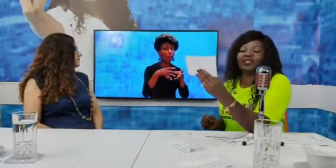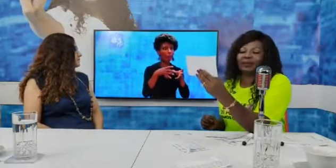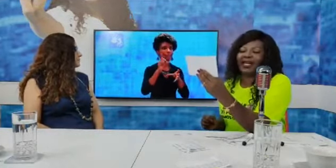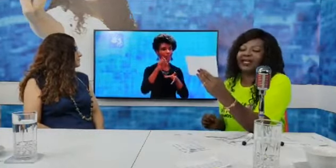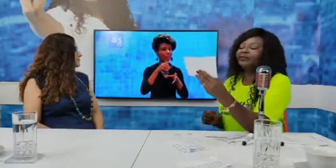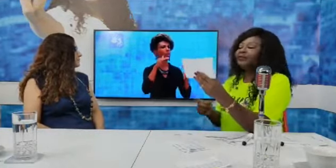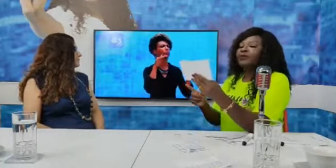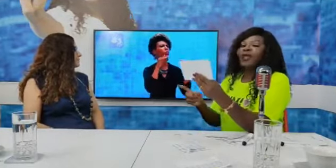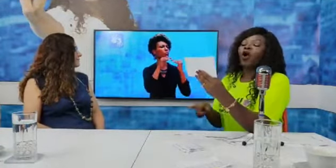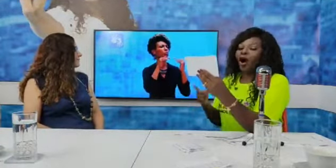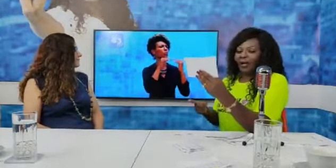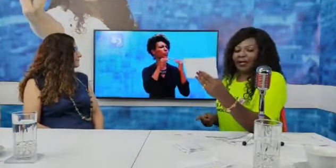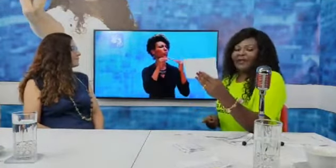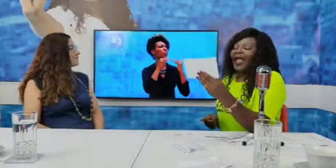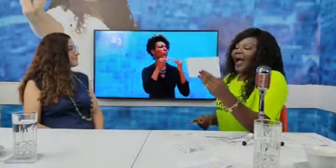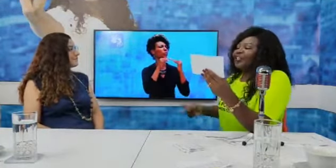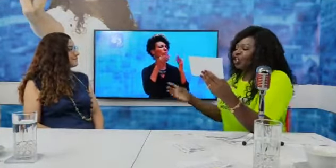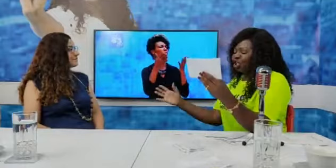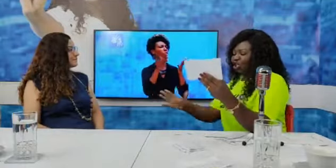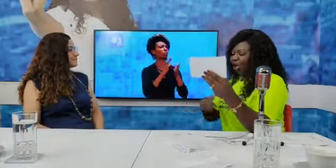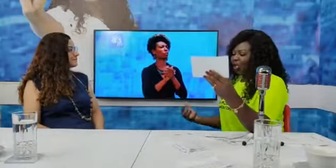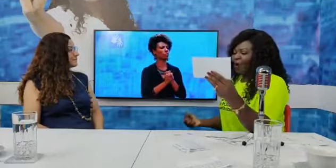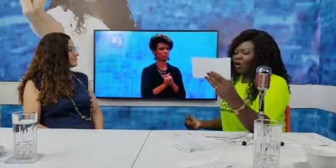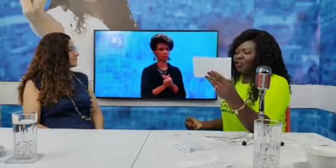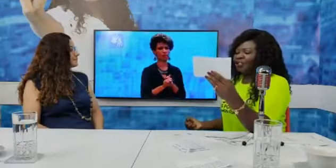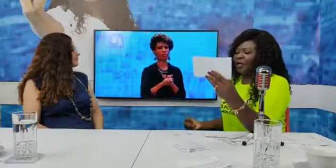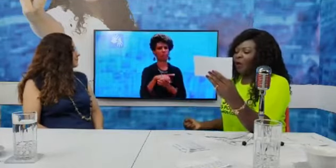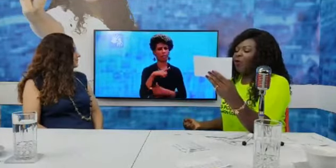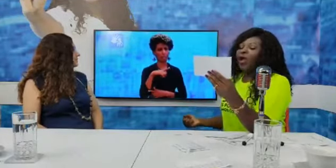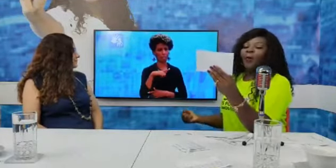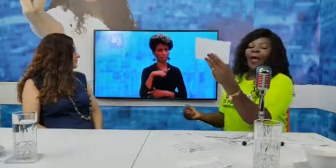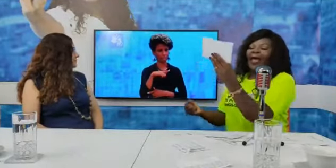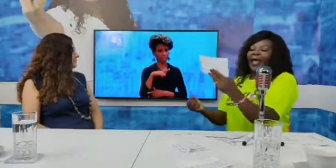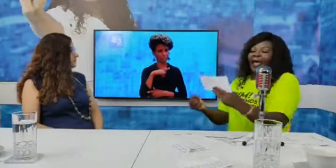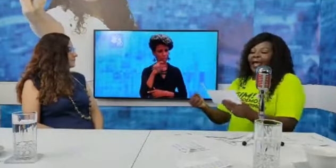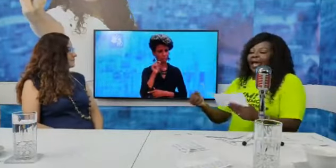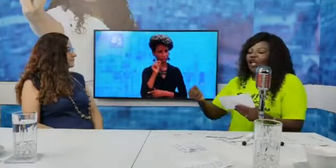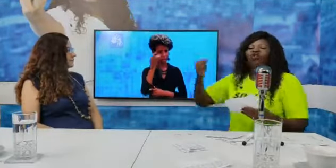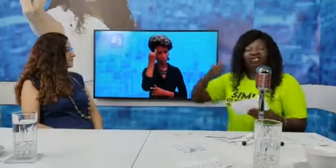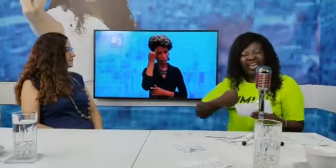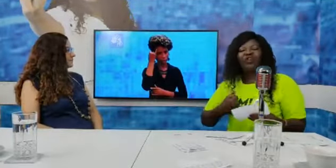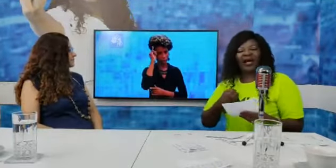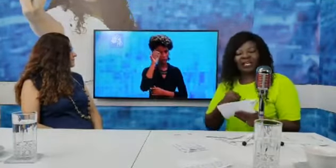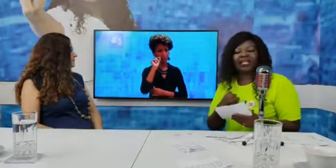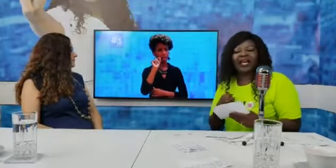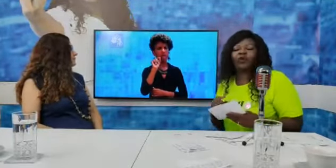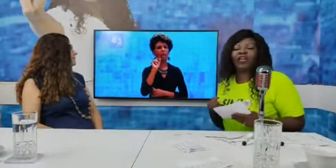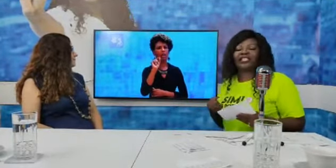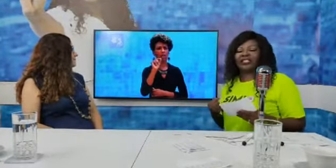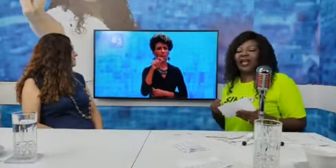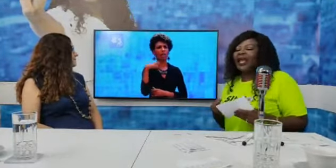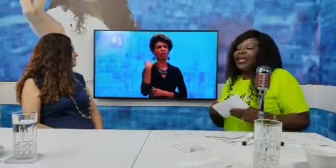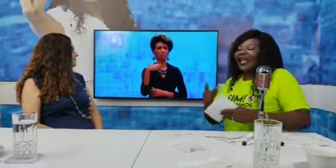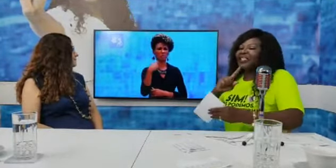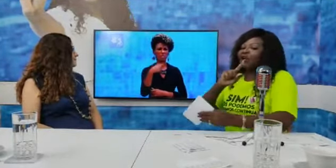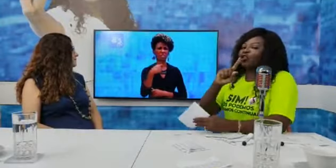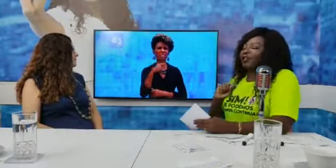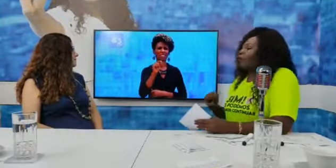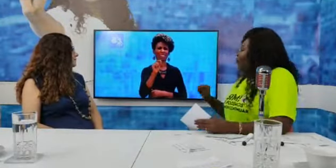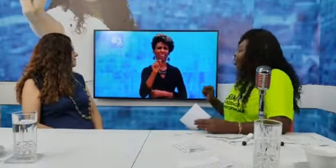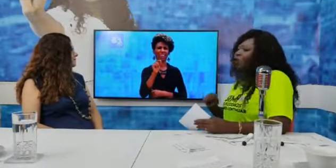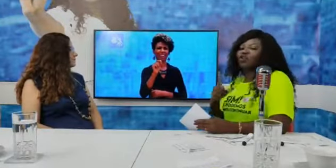viu, Rosimeire? Olha, a gente tem uma noção, e eu tenho aqui que reconhecer que